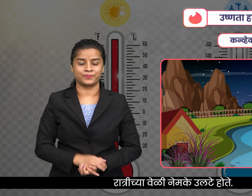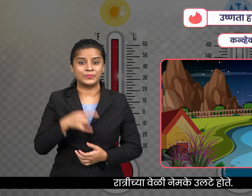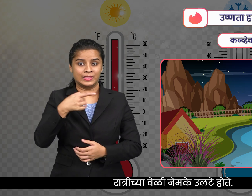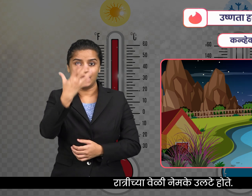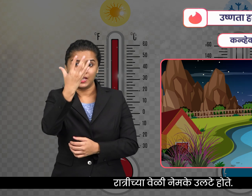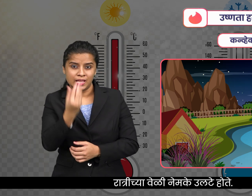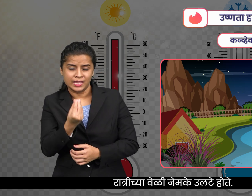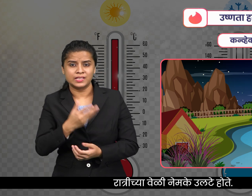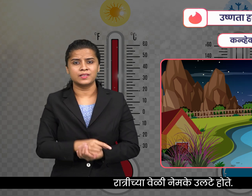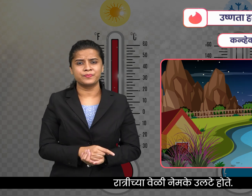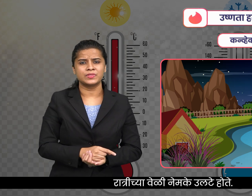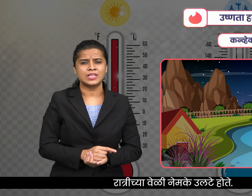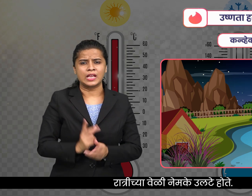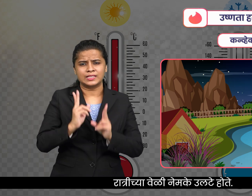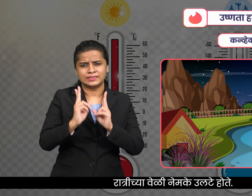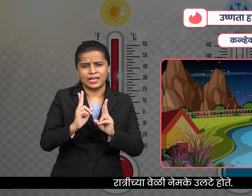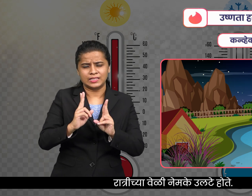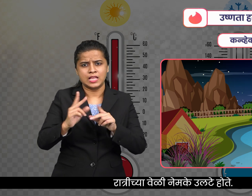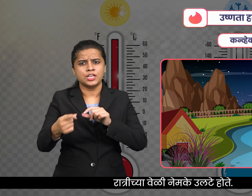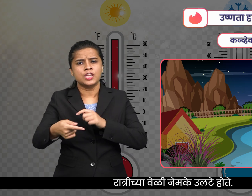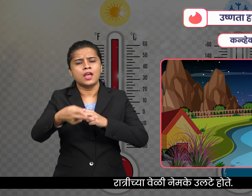रात्रीच्या वेळी नेमके उलटे होते.